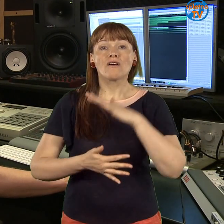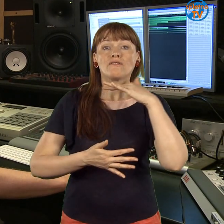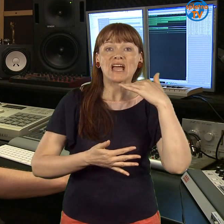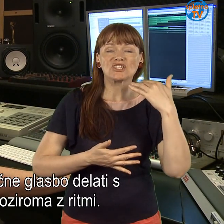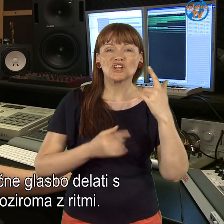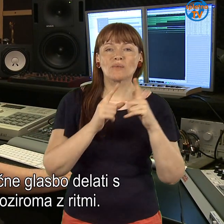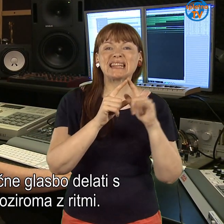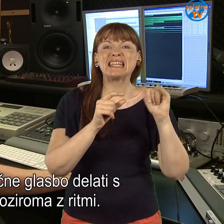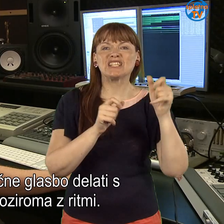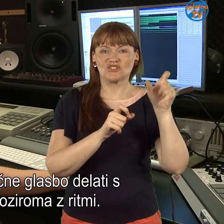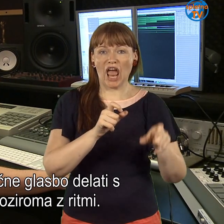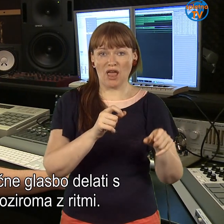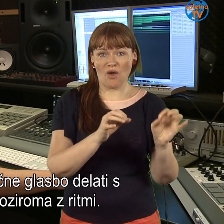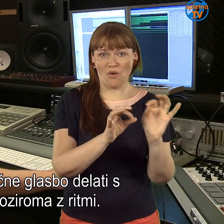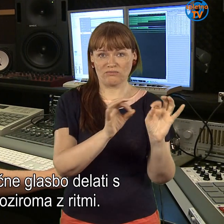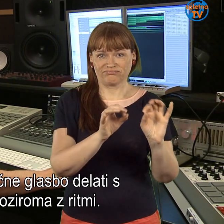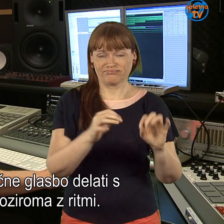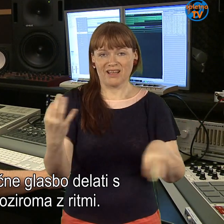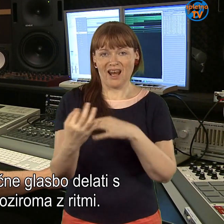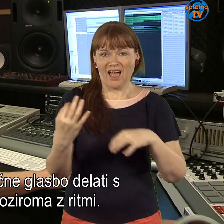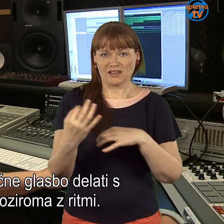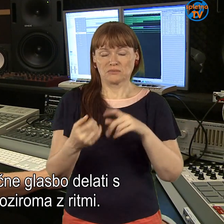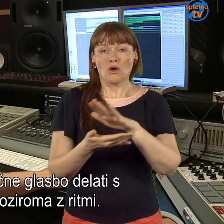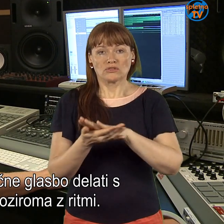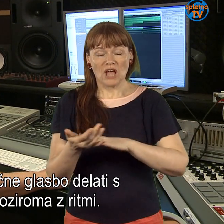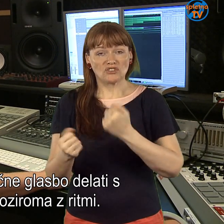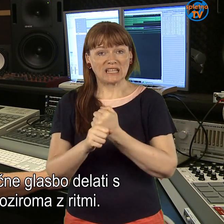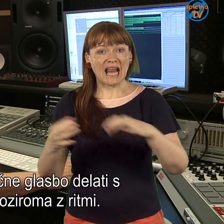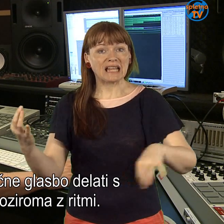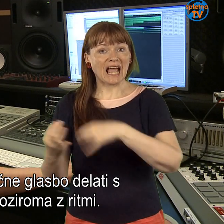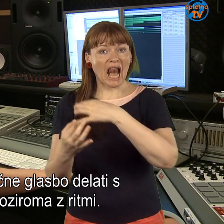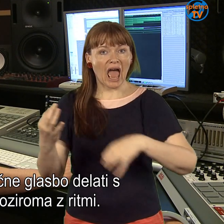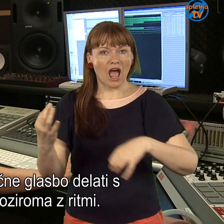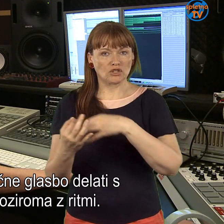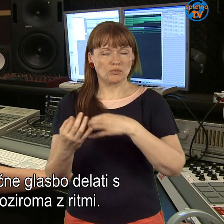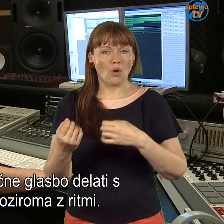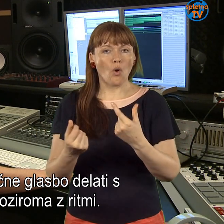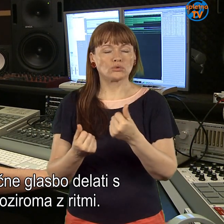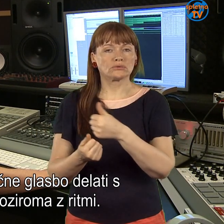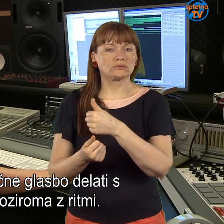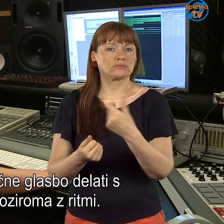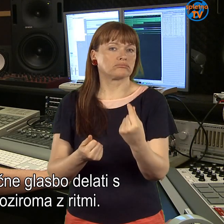Večina DJ-jev ponavadi začne glasbo delati z samimi